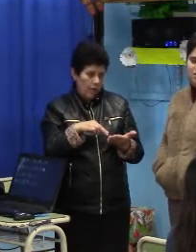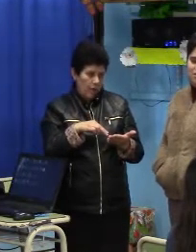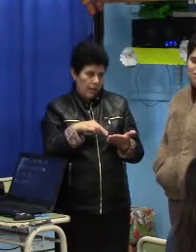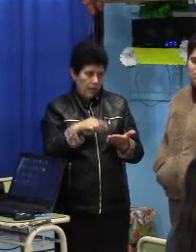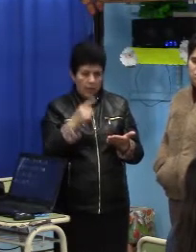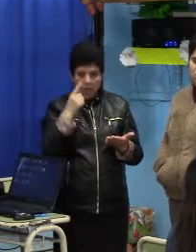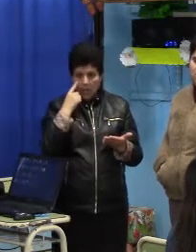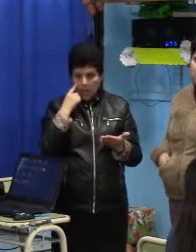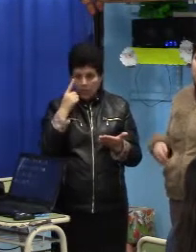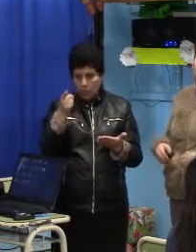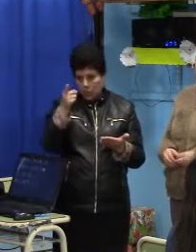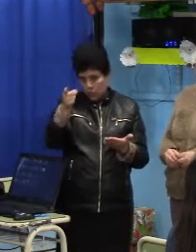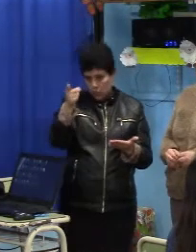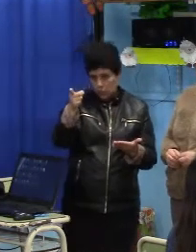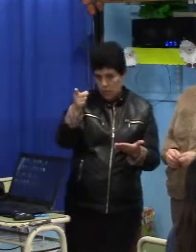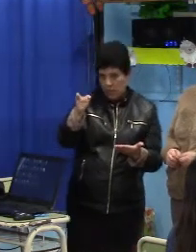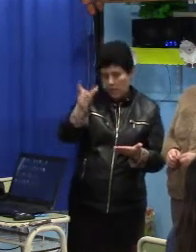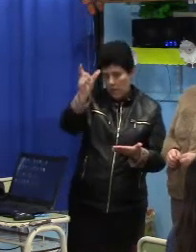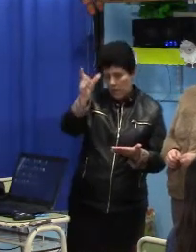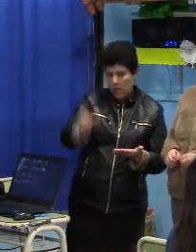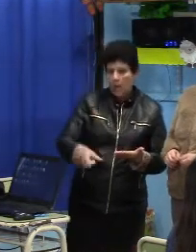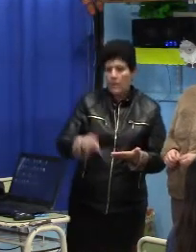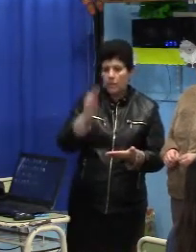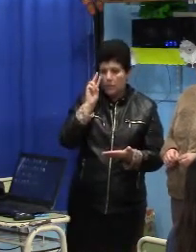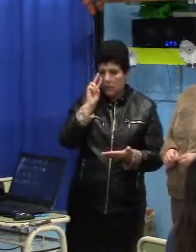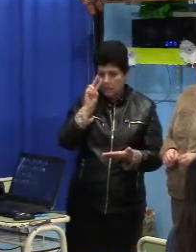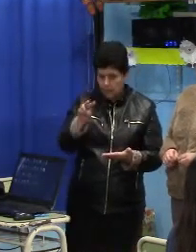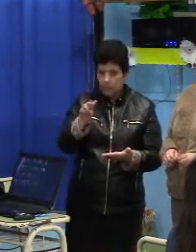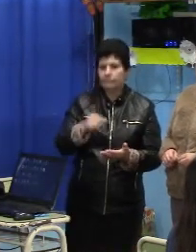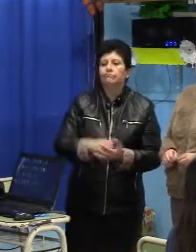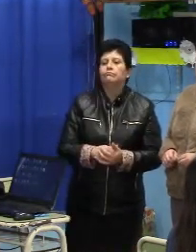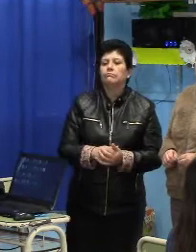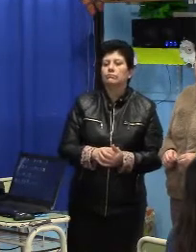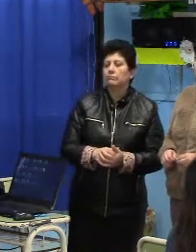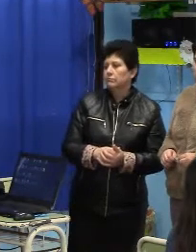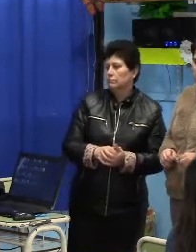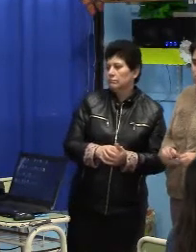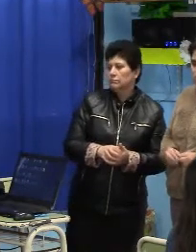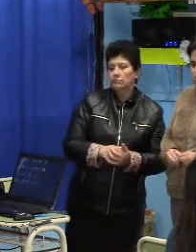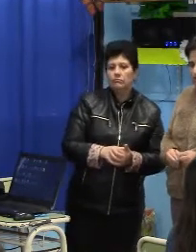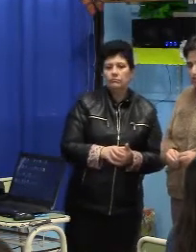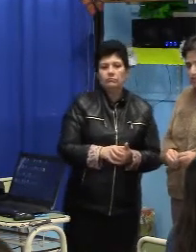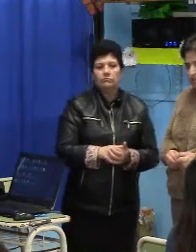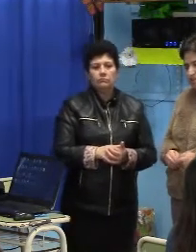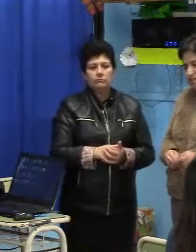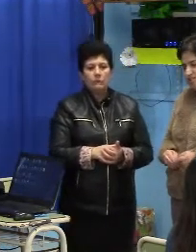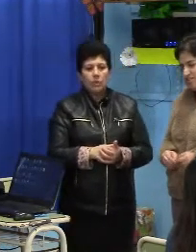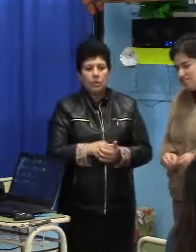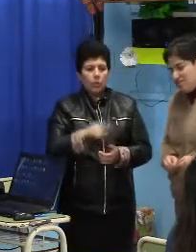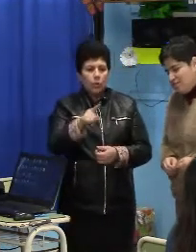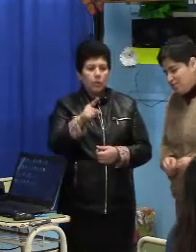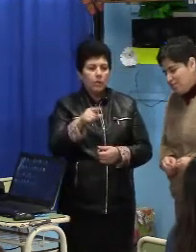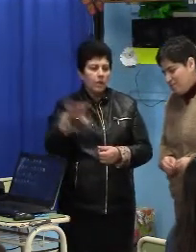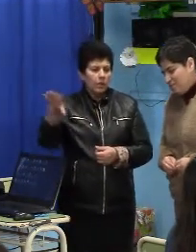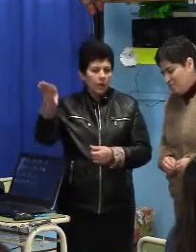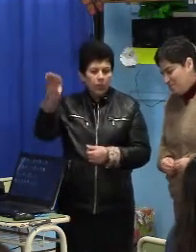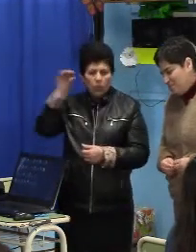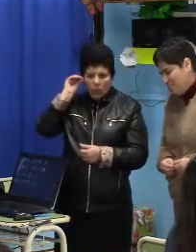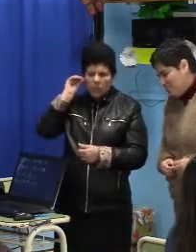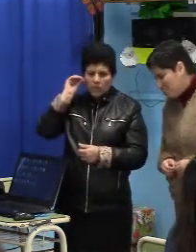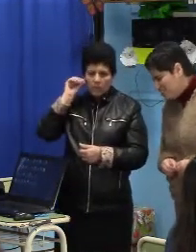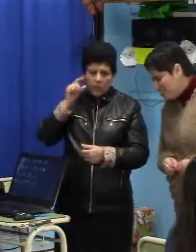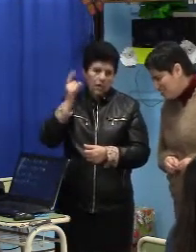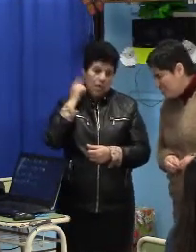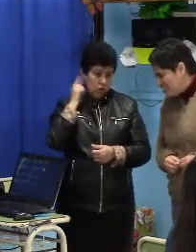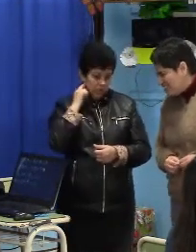que vemos. O sea, ustedes, el común de los que es una auxiliar a veces. ¿Los audios? Sí, siempre lo